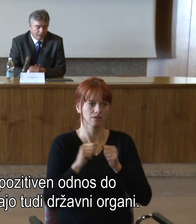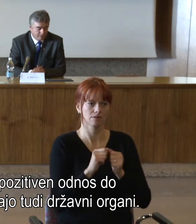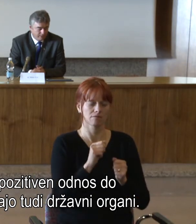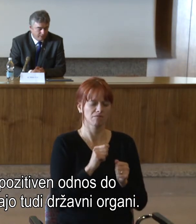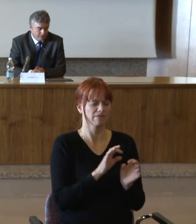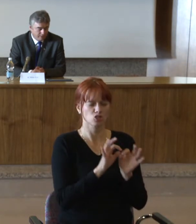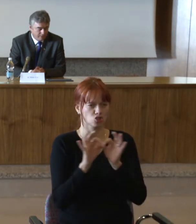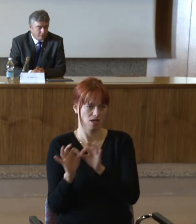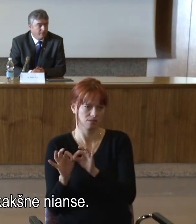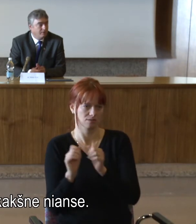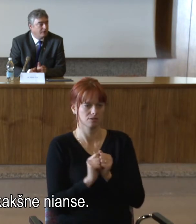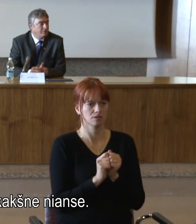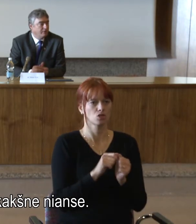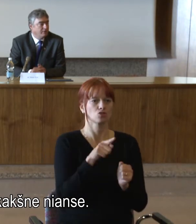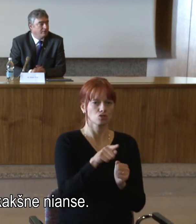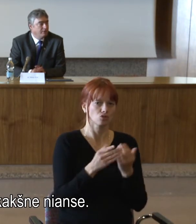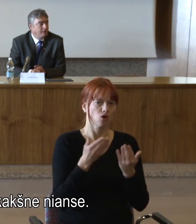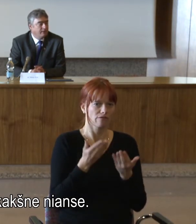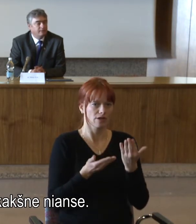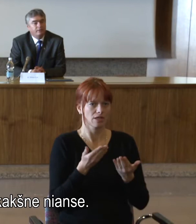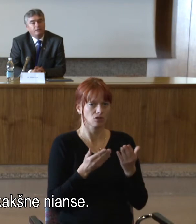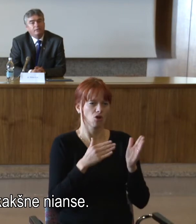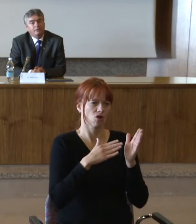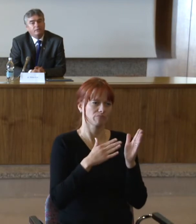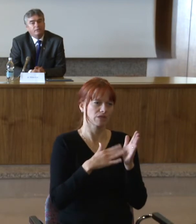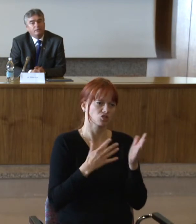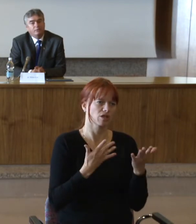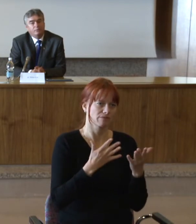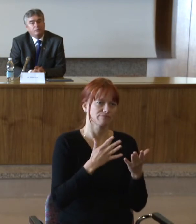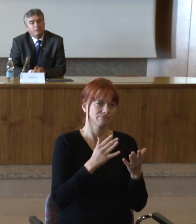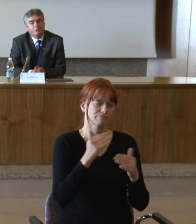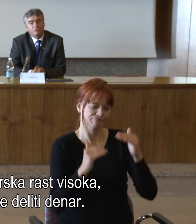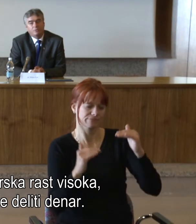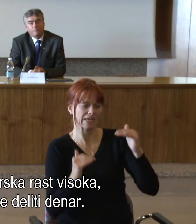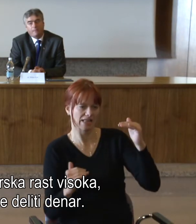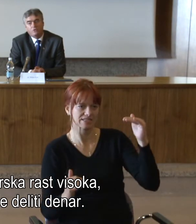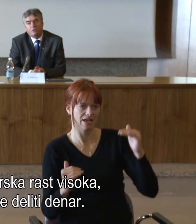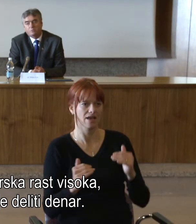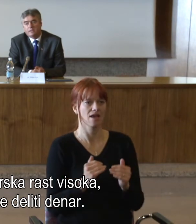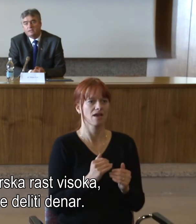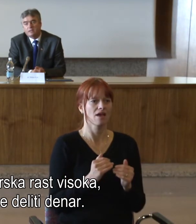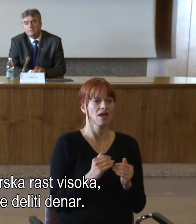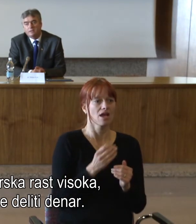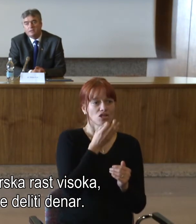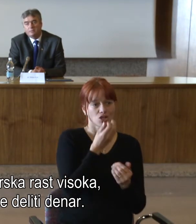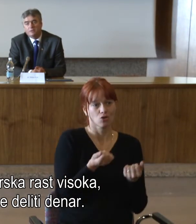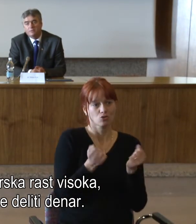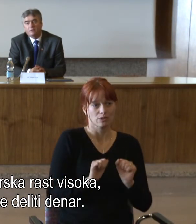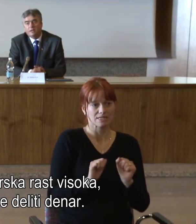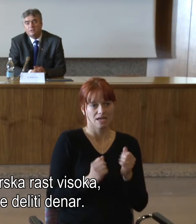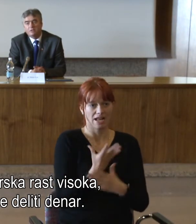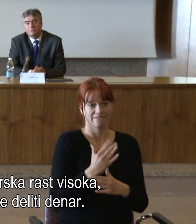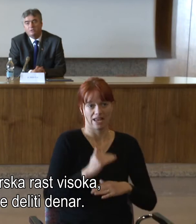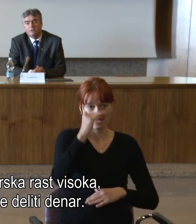ves čas. So verjetno kakšne nianse, nekoč, če je gospodarska rast velika, je potem